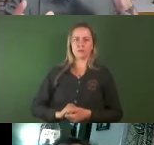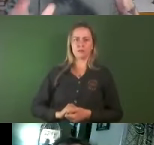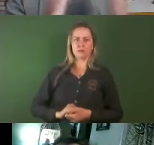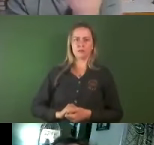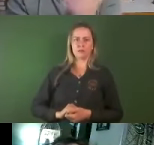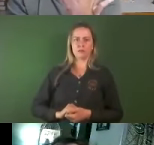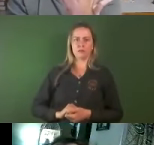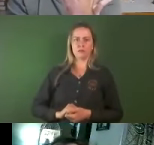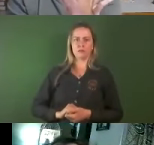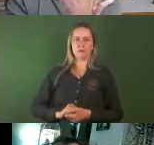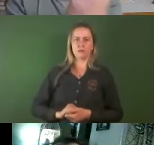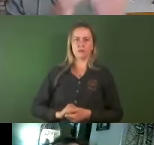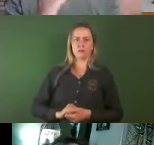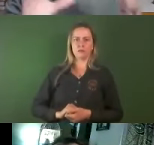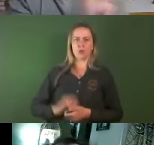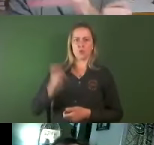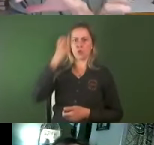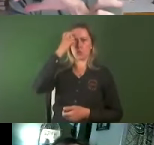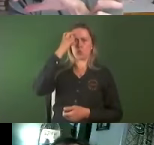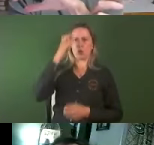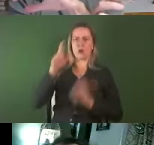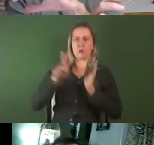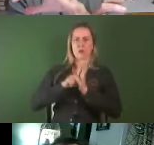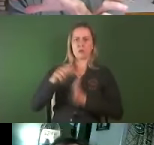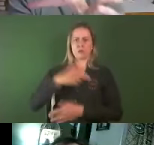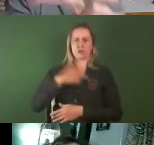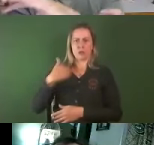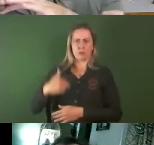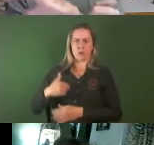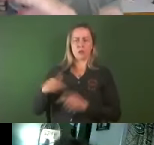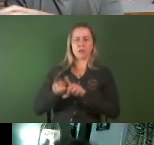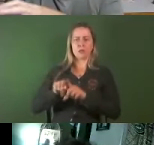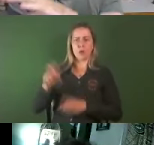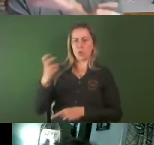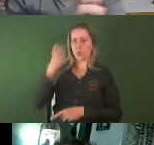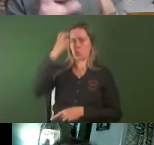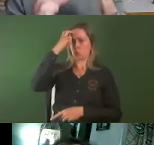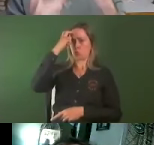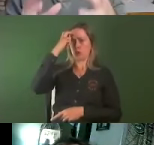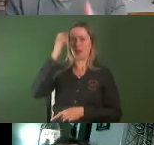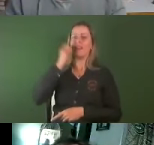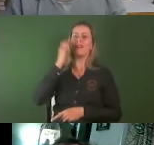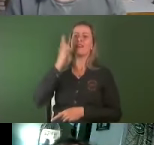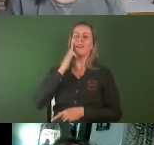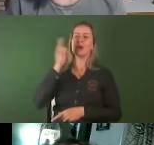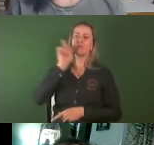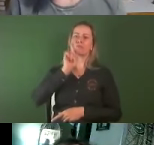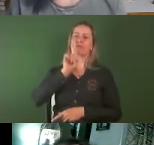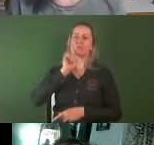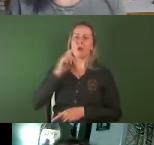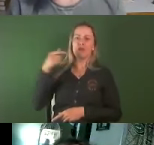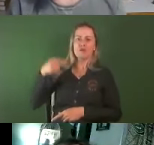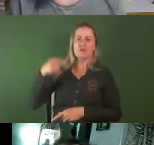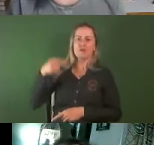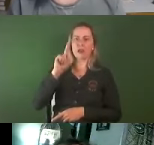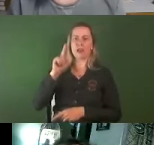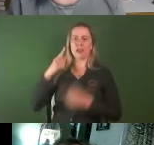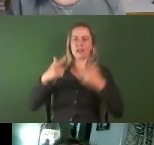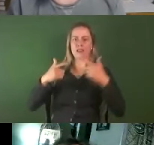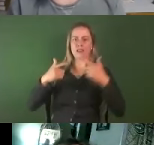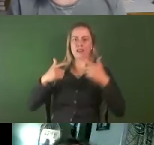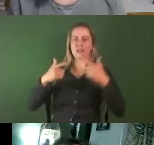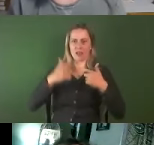entre a cultura tradicional japonesa e a cultura negra americana que foi para a guerra, né? Então, você tem